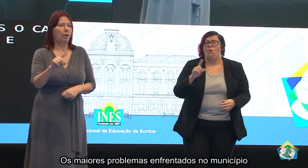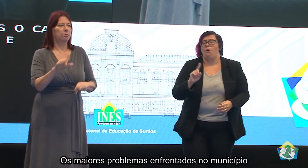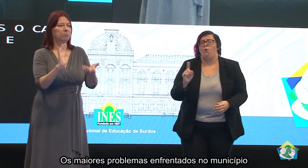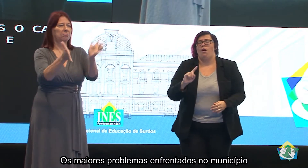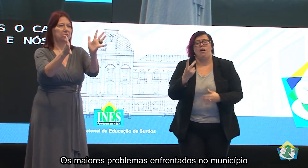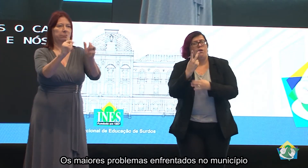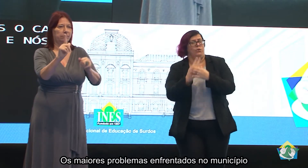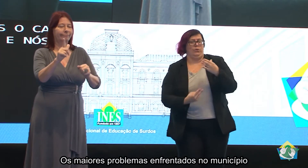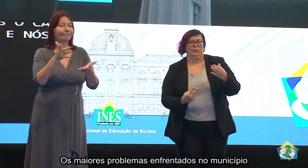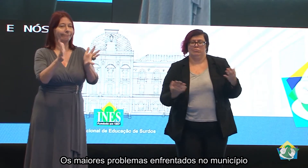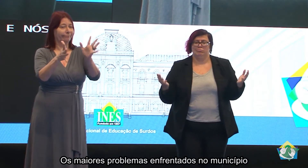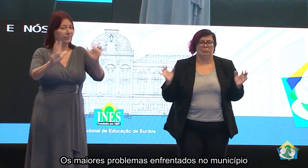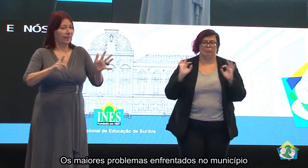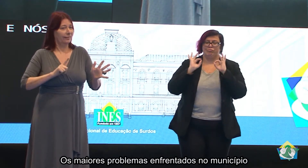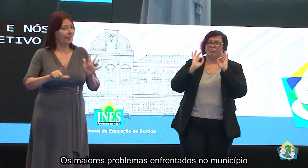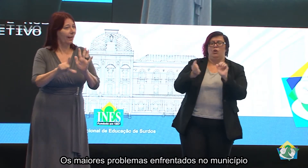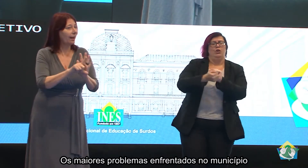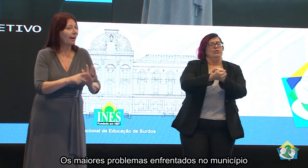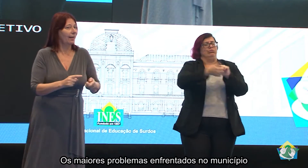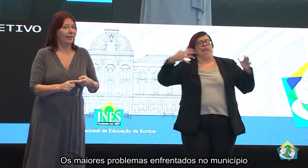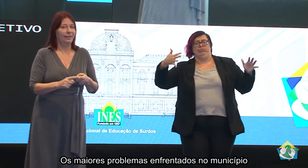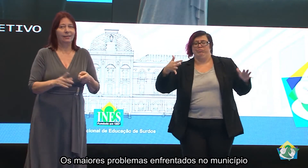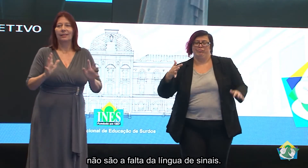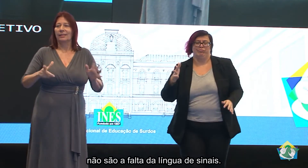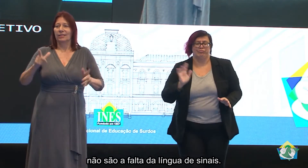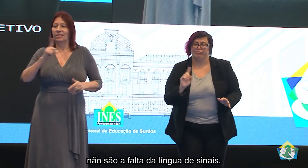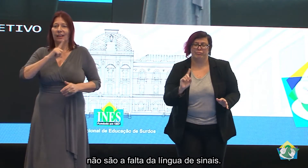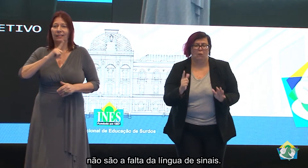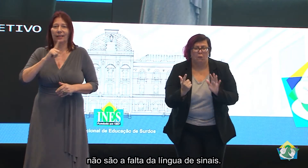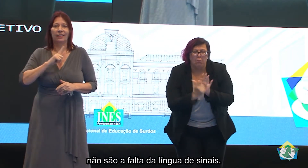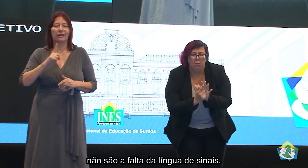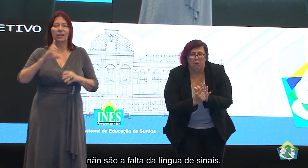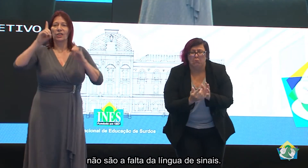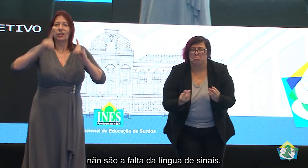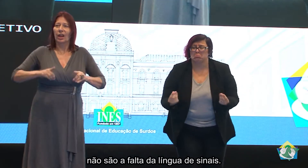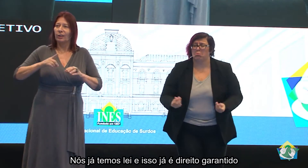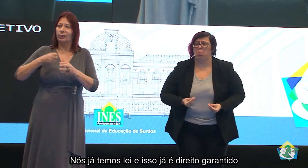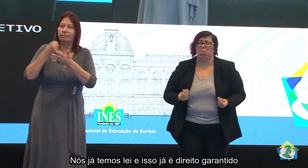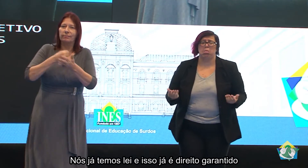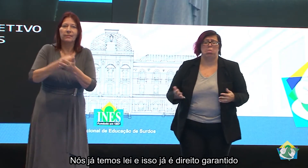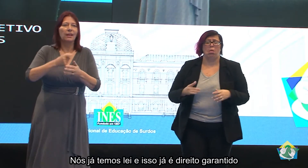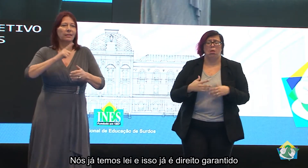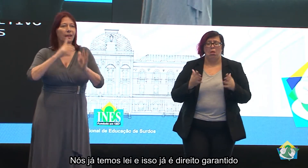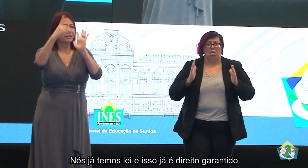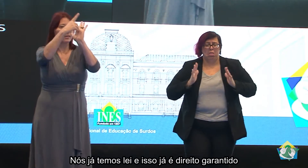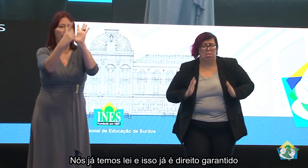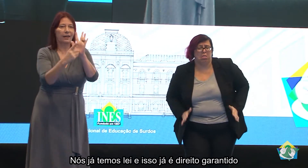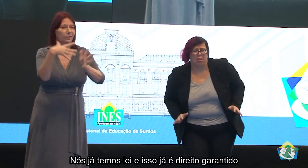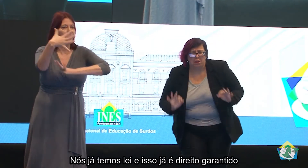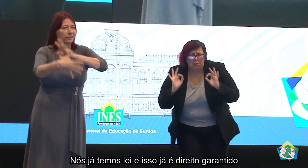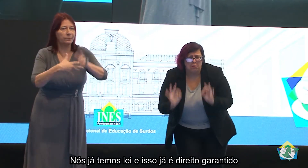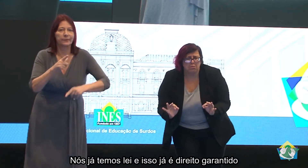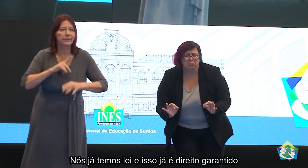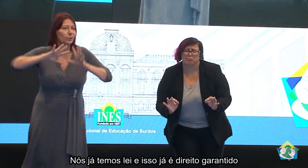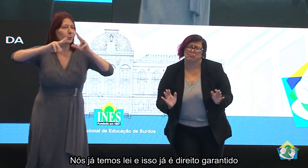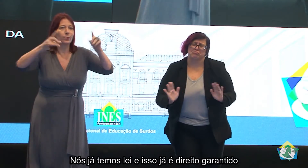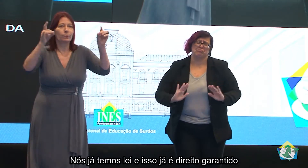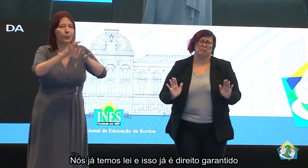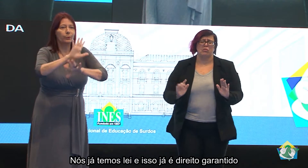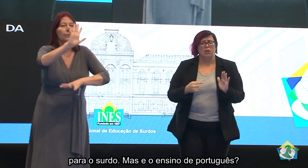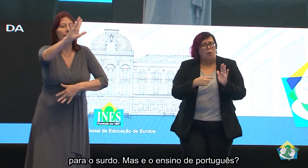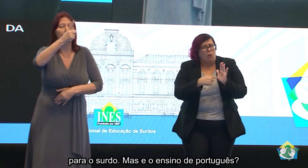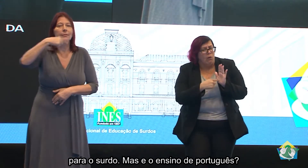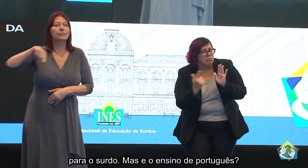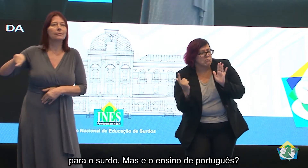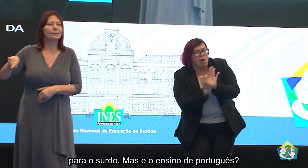Os maiores problemas enfrentados no município não são a falta da língua de sinais. Nós já temos lei, isso já é direito